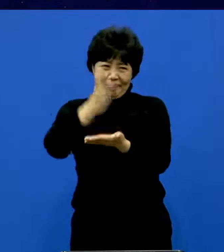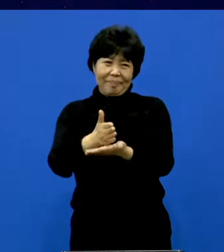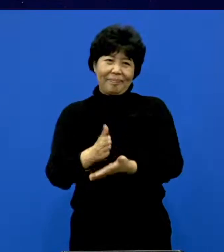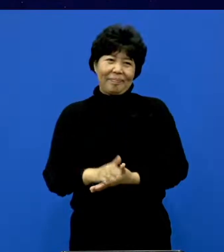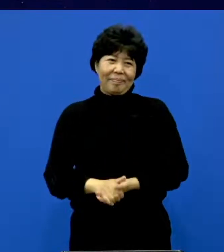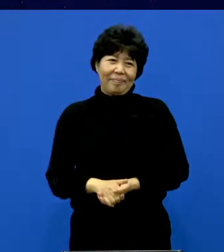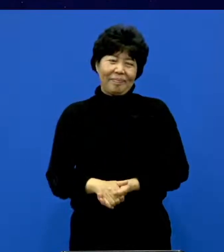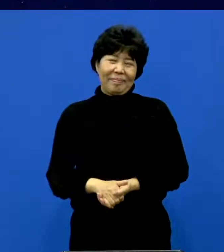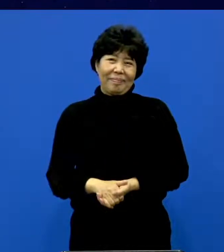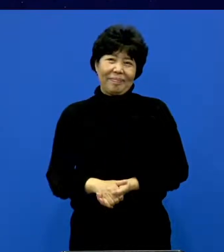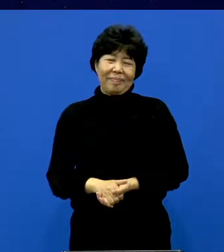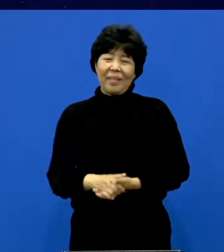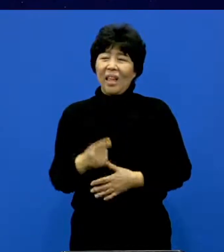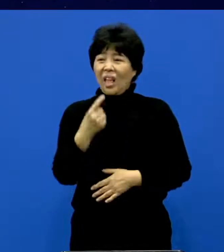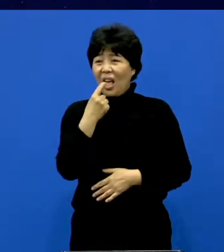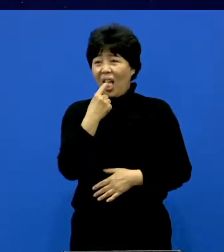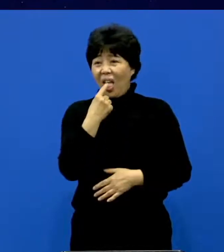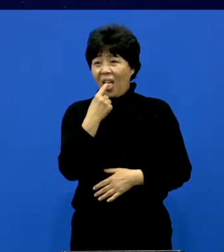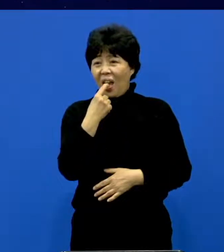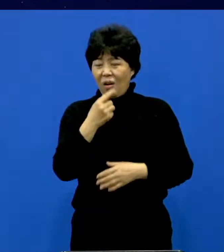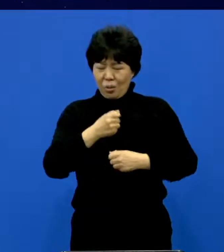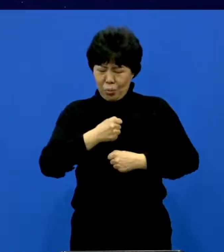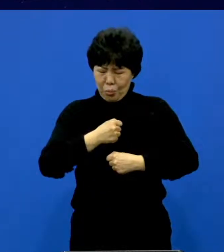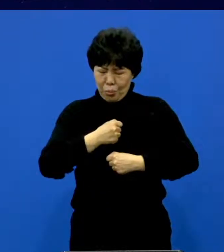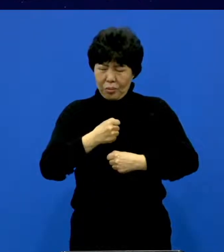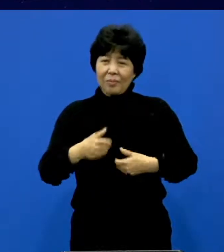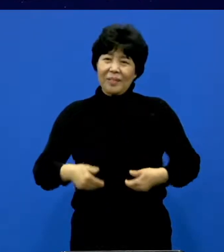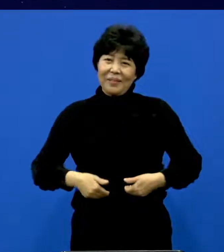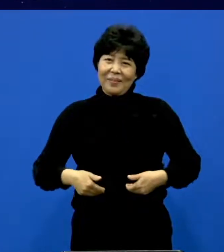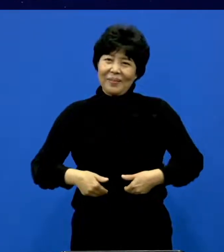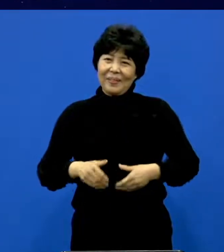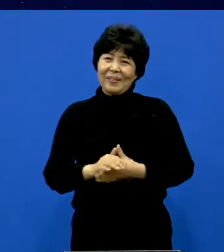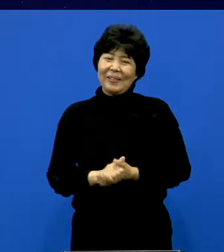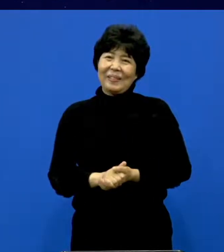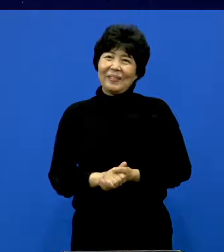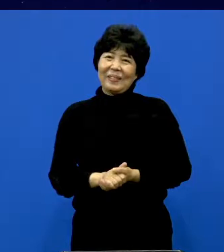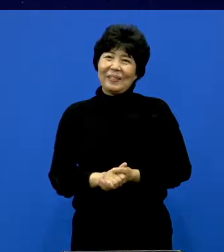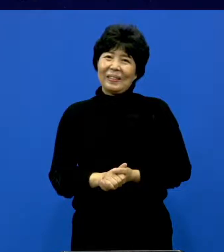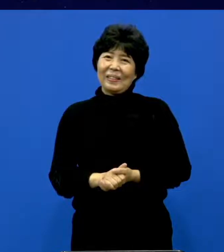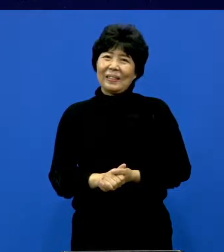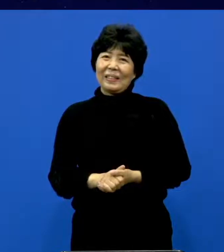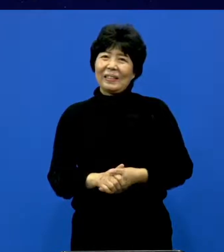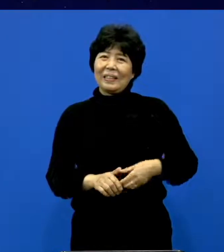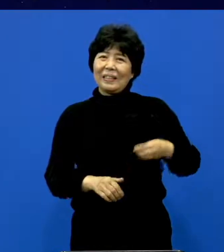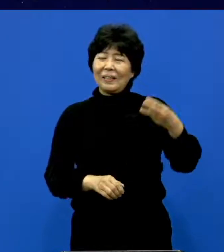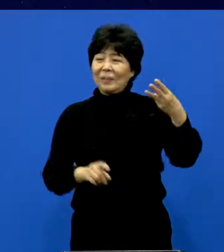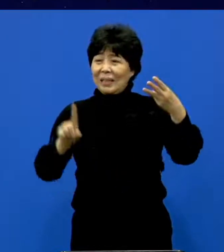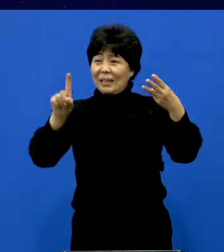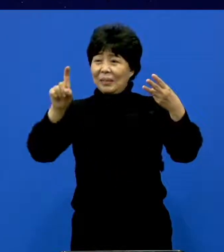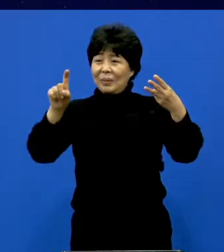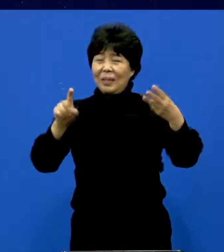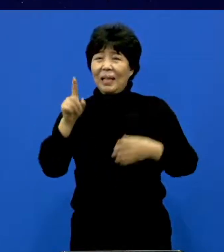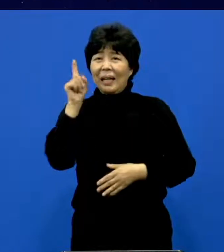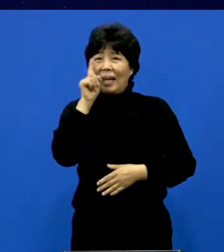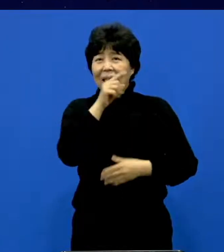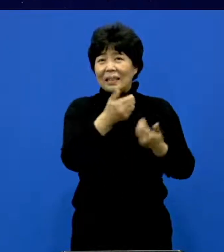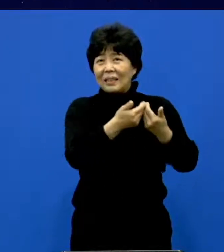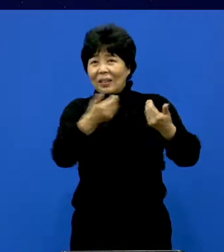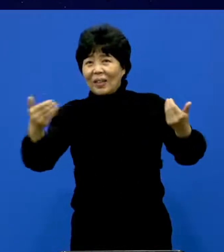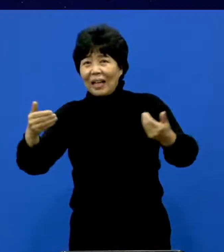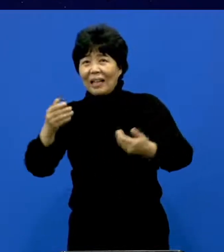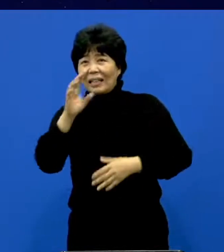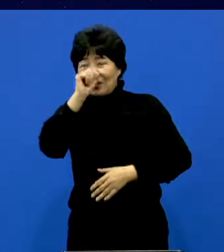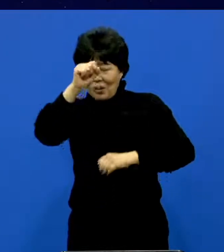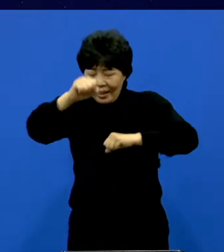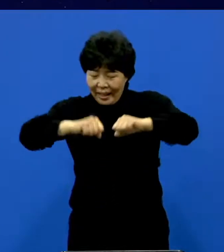우리의 입, 우리의 혀, 이를 조심하라는 거예요. 그래서 11절에 악에서 떠나 선을 행하고 화평을 구하며